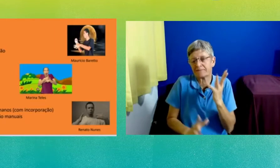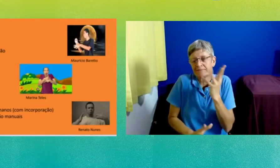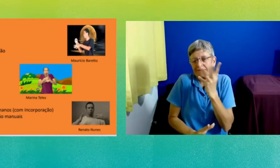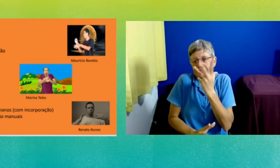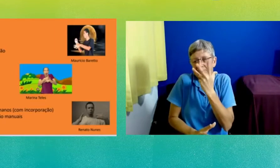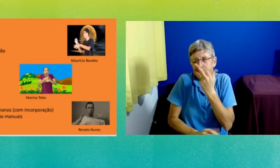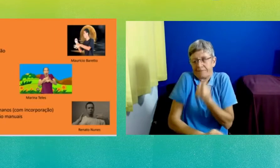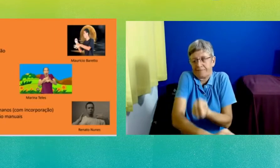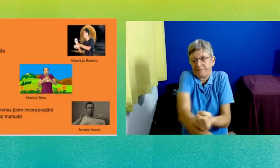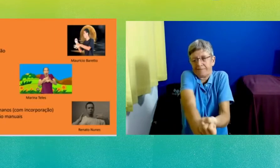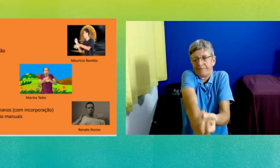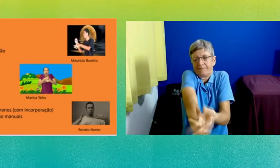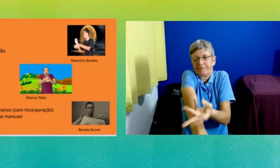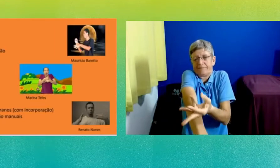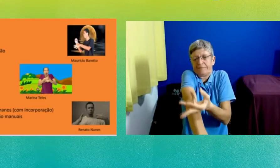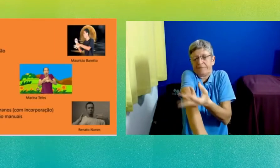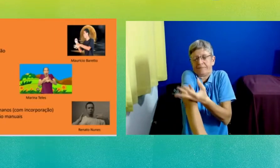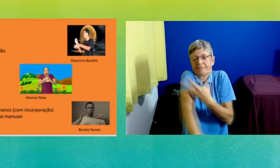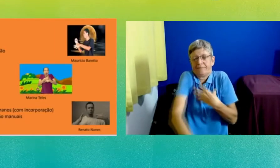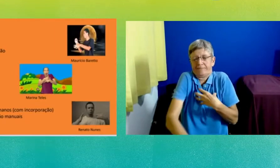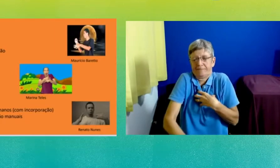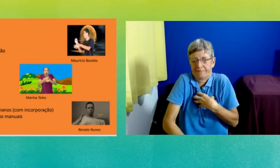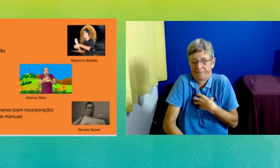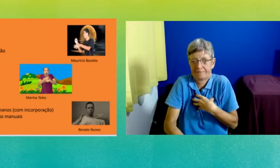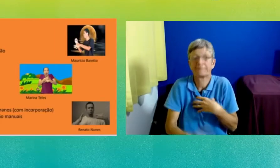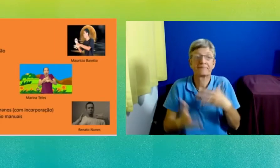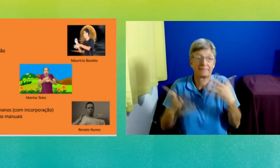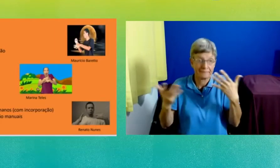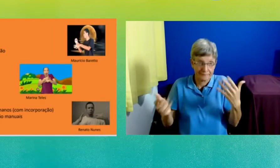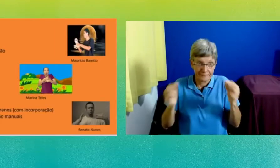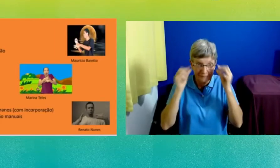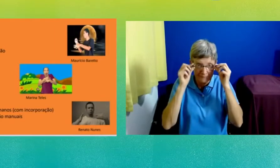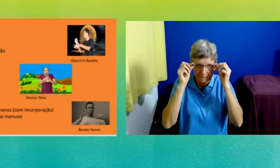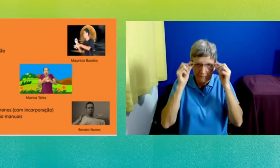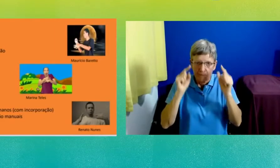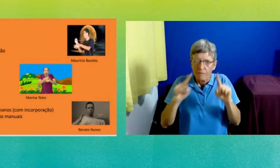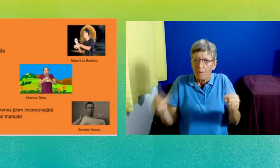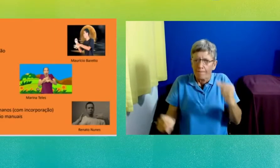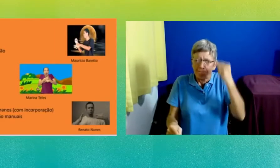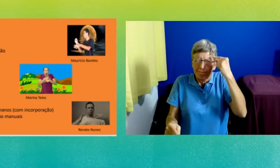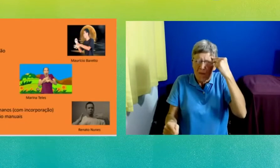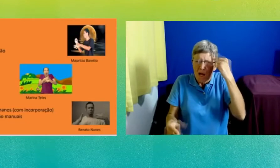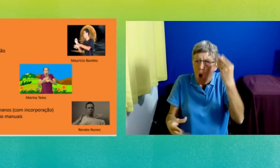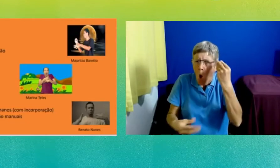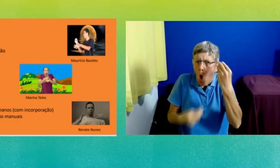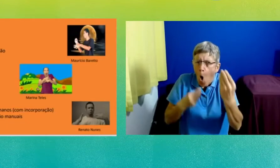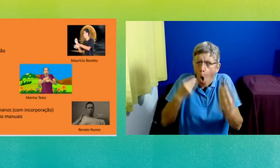Estética, isto. É muito lindo e emocionante ao mesmo tempo.